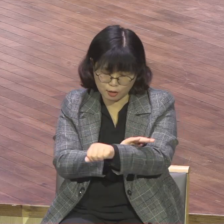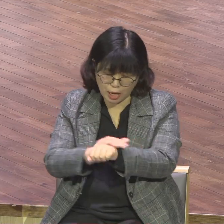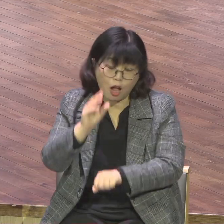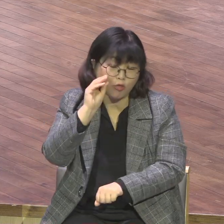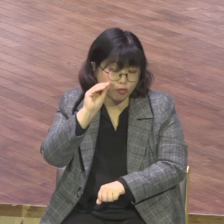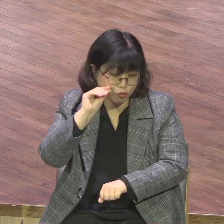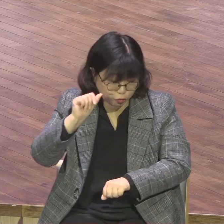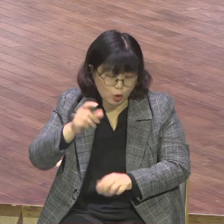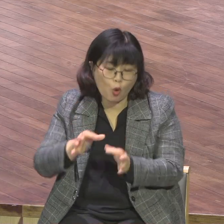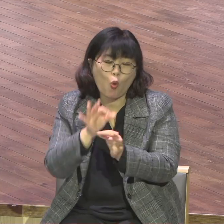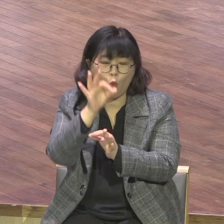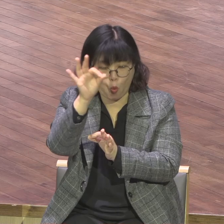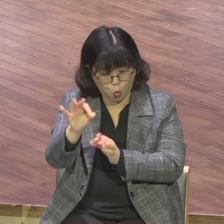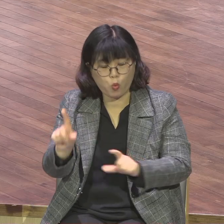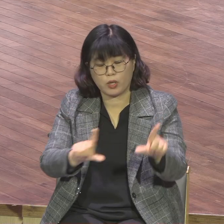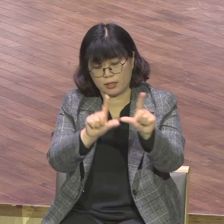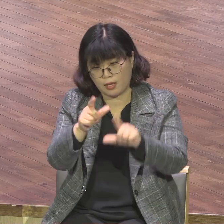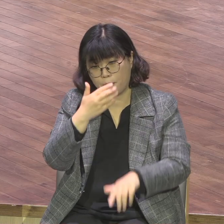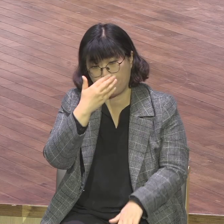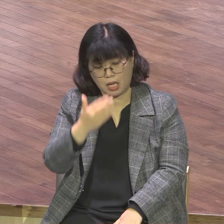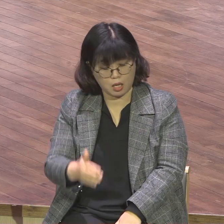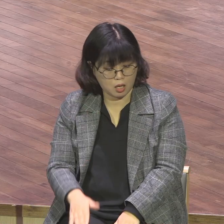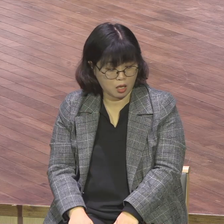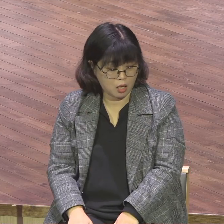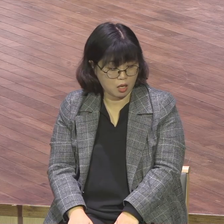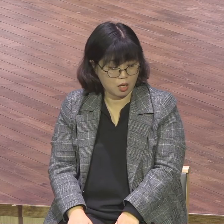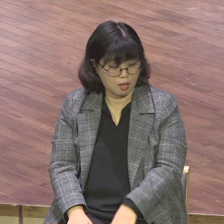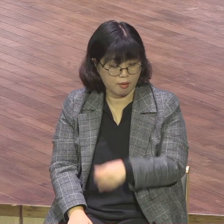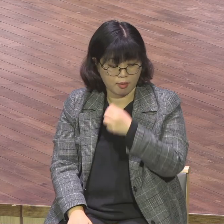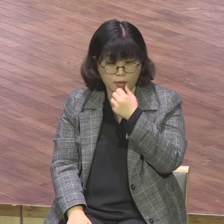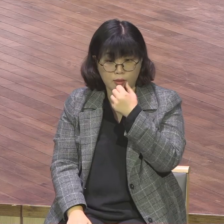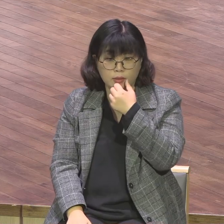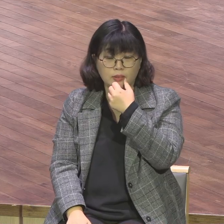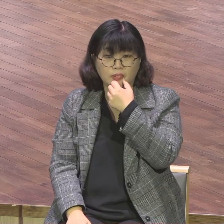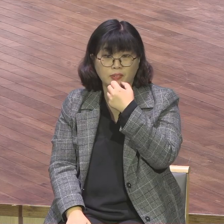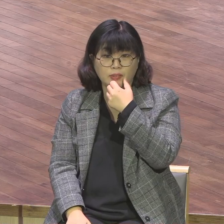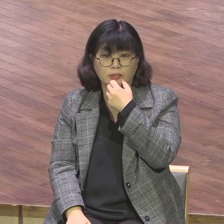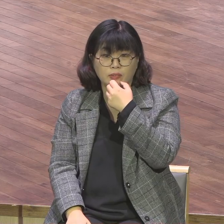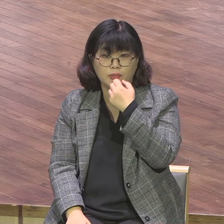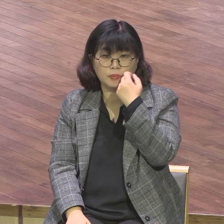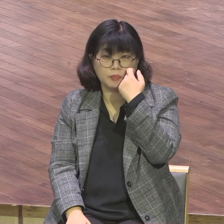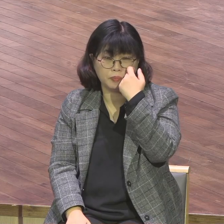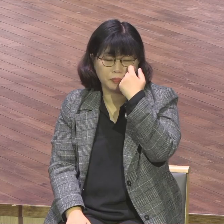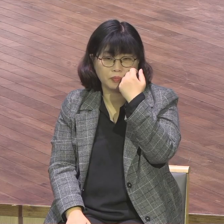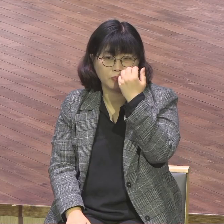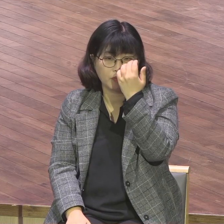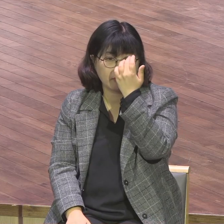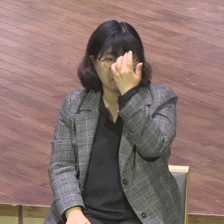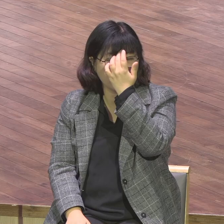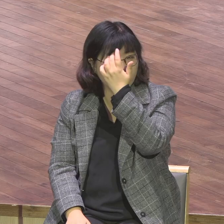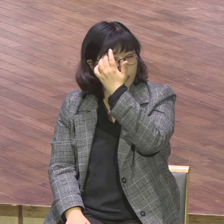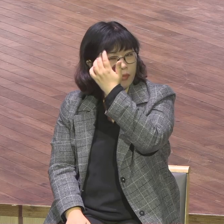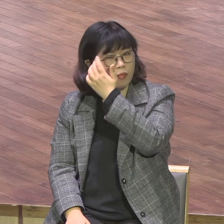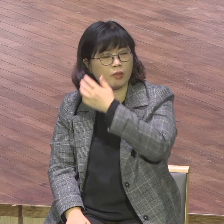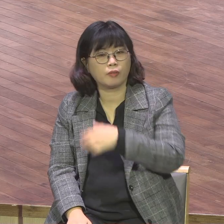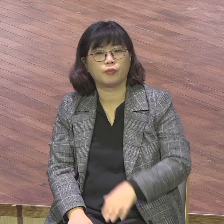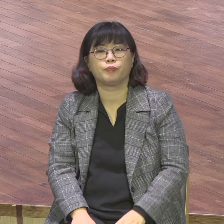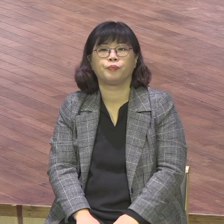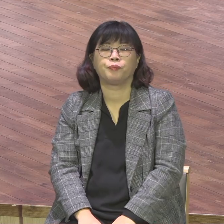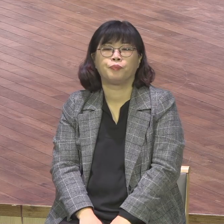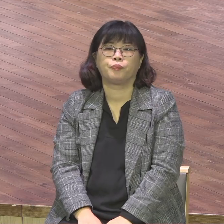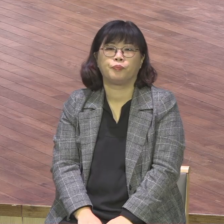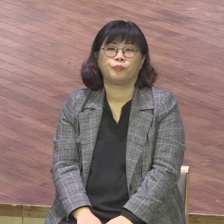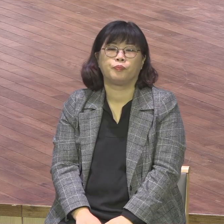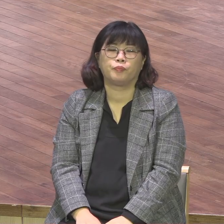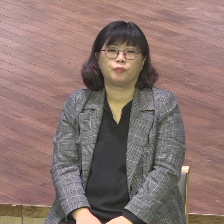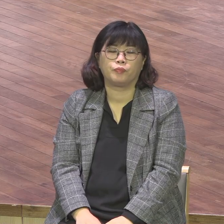관계에 대해서 언급한 이후에 이 부모와는 어떤 관계를 가져야 하는지 설명하고 있습니다. 이 사도